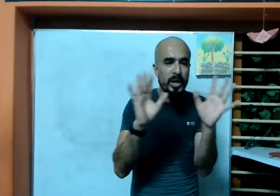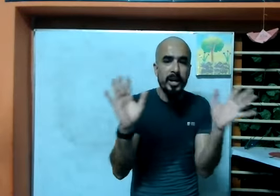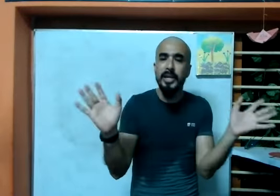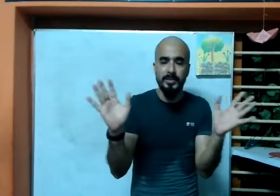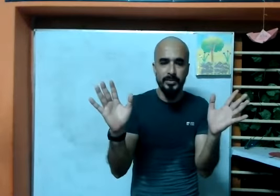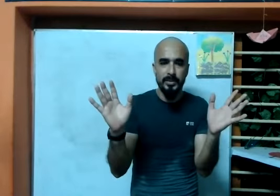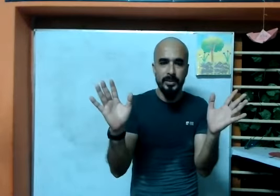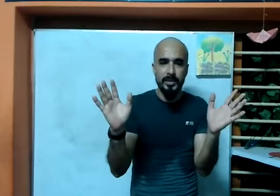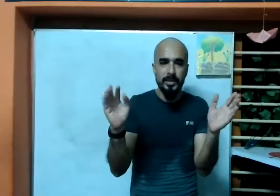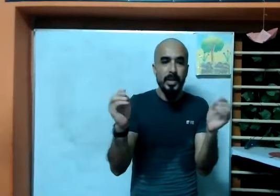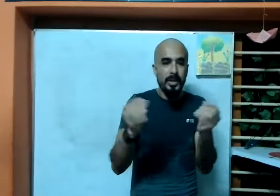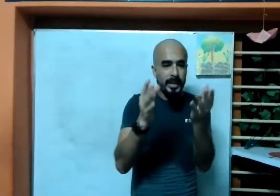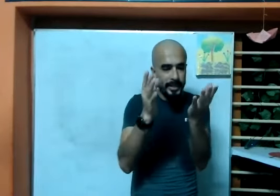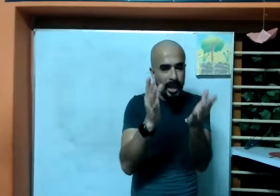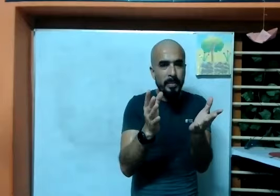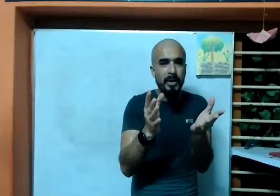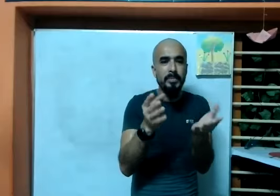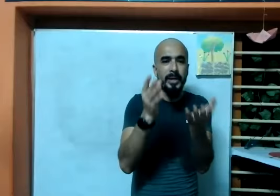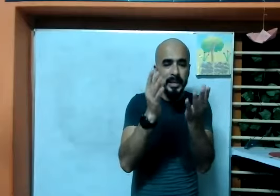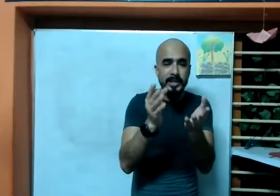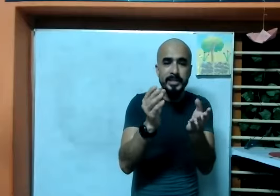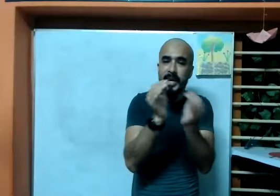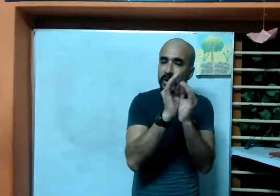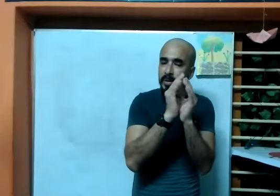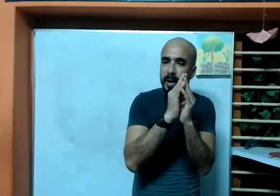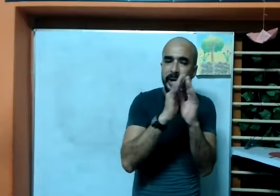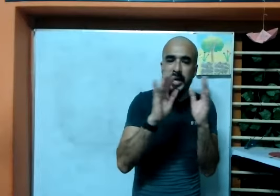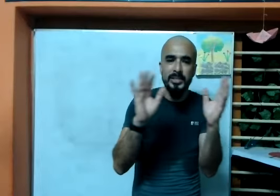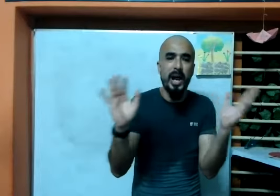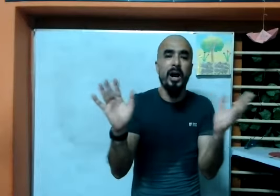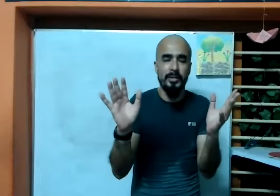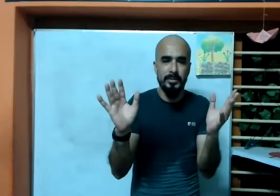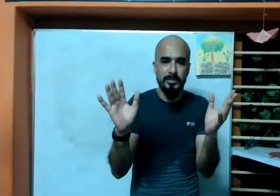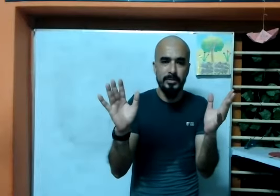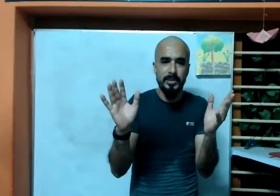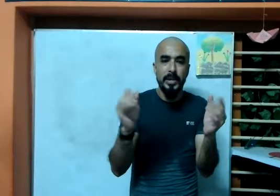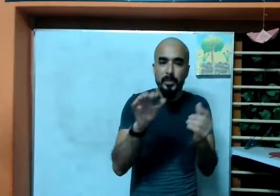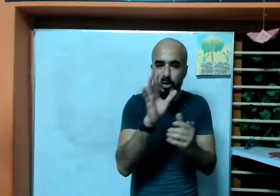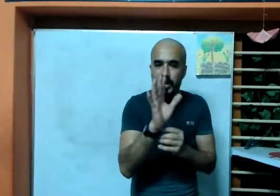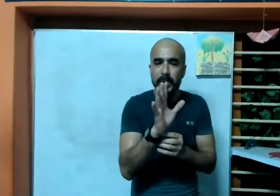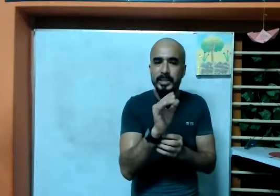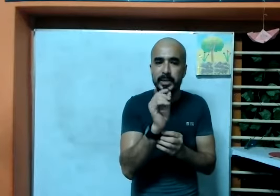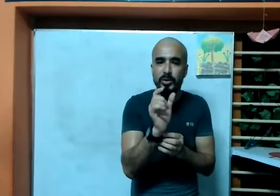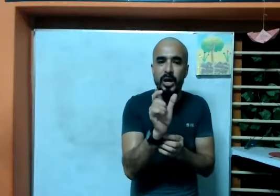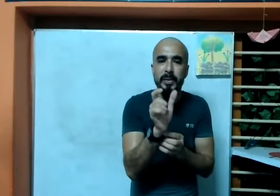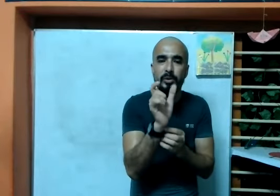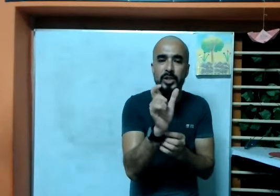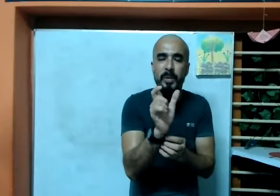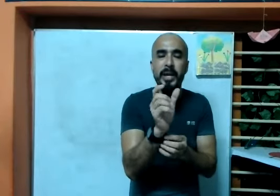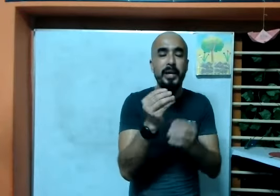নেই, এখানে গ্রামার বা টেন্স এগুলো আমার ভাবার কাজ না। প্রথমে আমাকে যেটা করতে হবে বুঝতে হবে যে